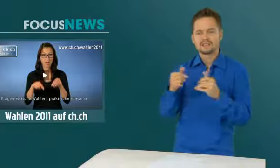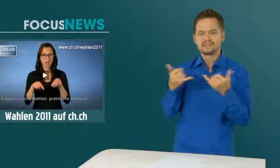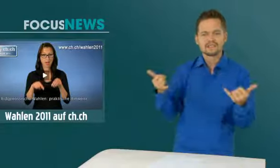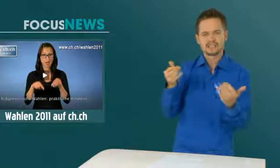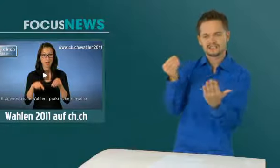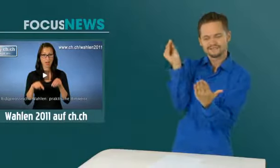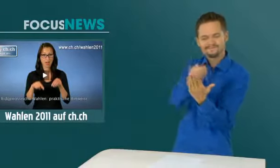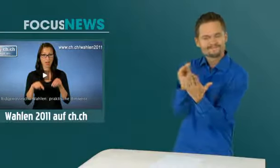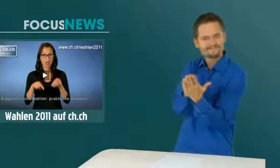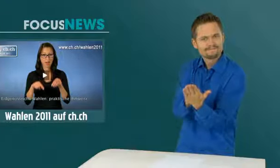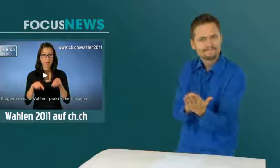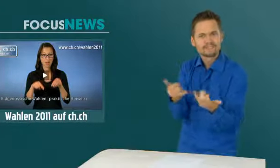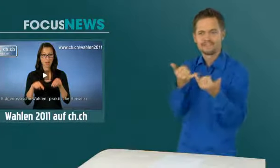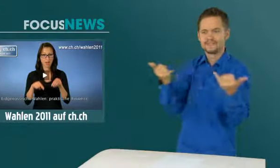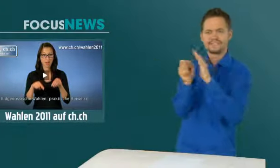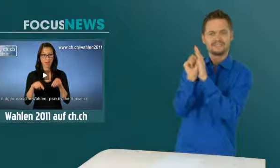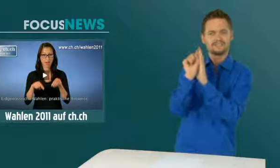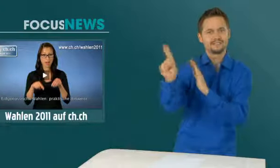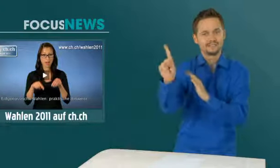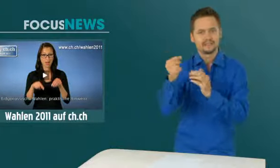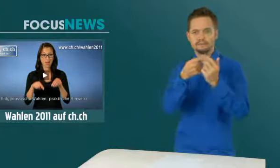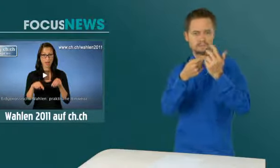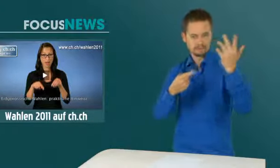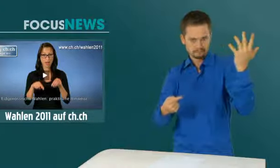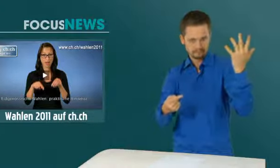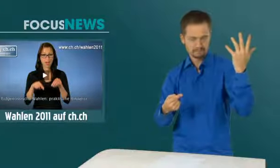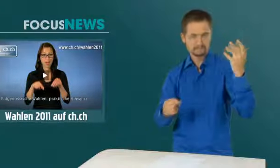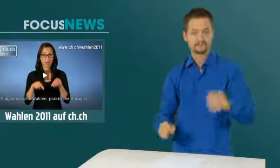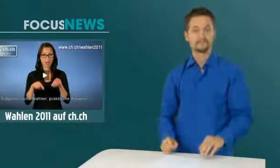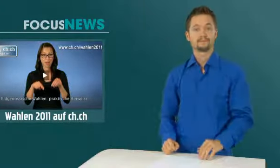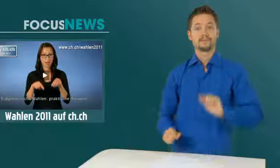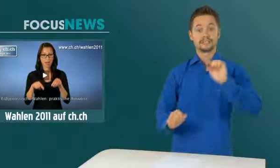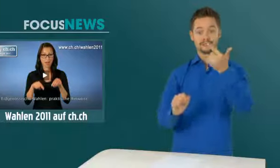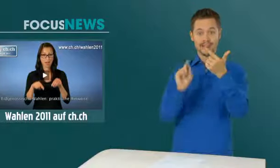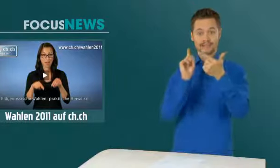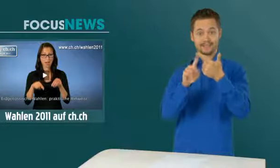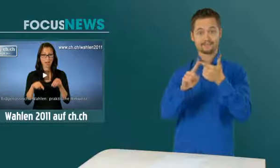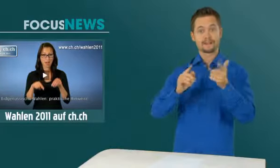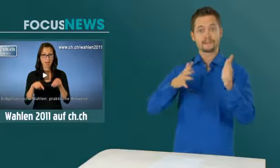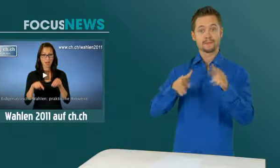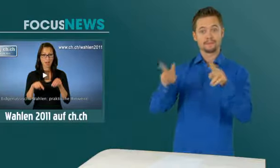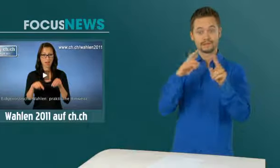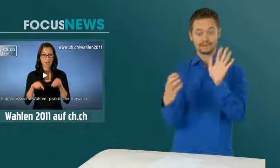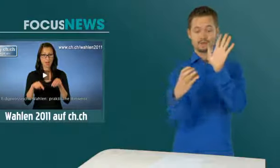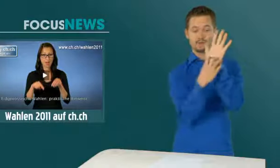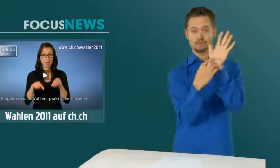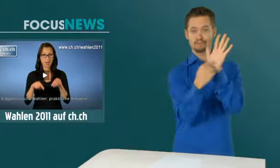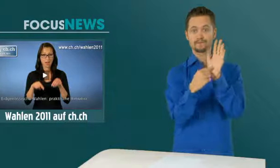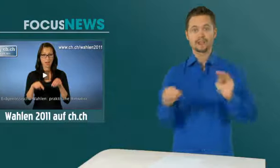zum technischen ablauf der wahlen erklärt wie der wahlzettel ausgefüllt werden muss wie und wohin er geschickt werden soll und noch vieles mehr